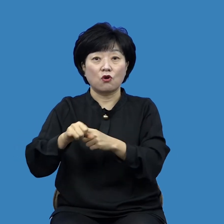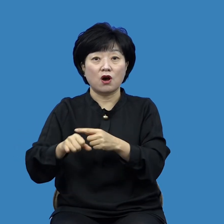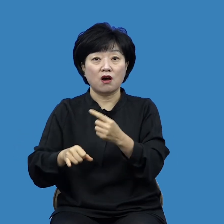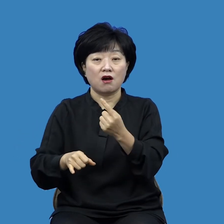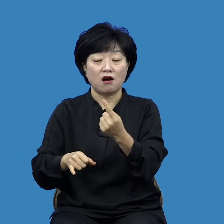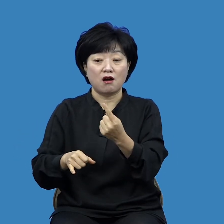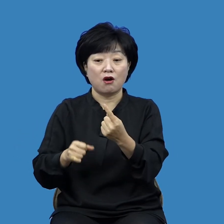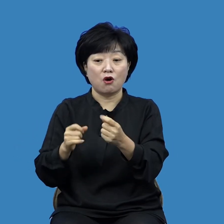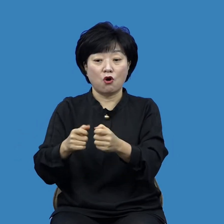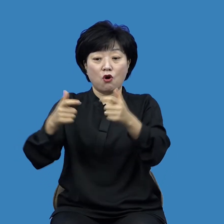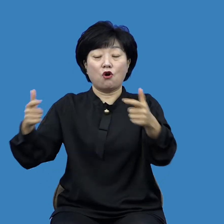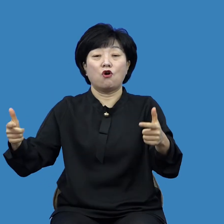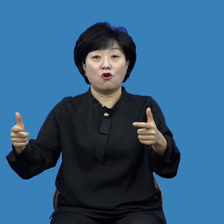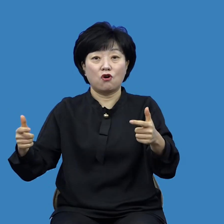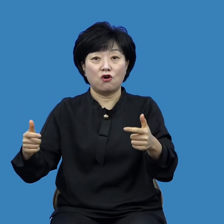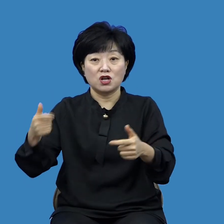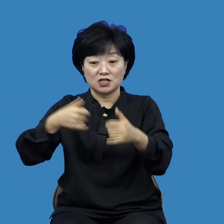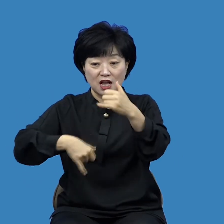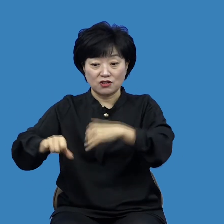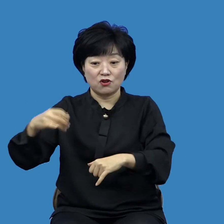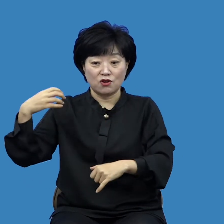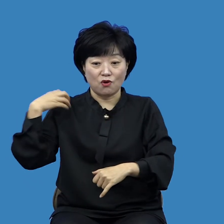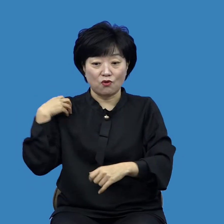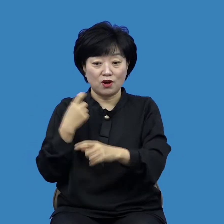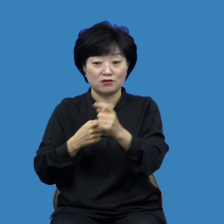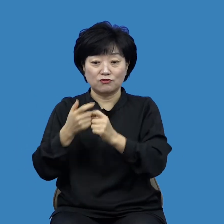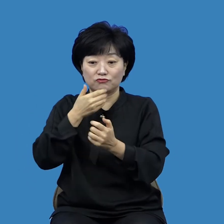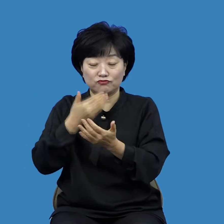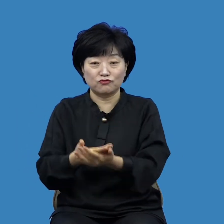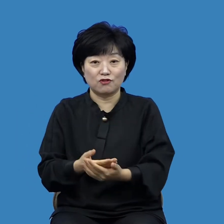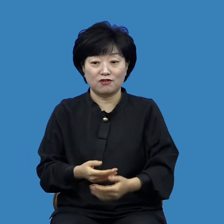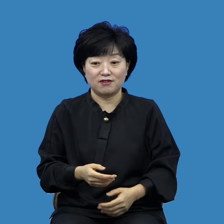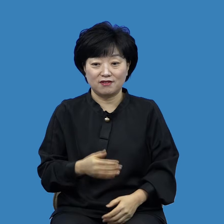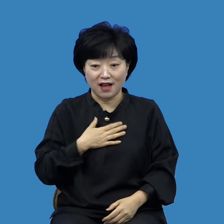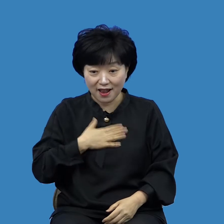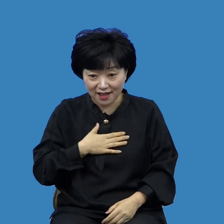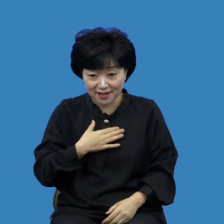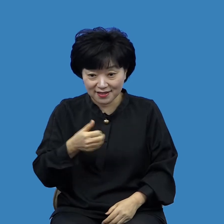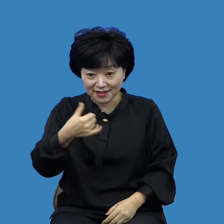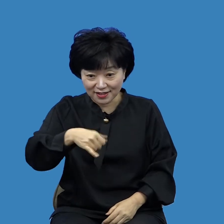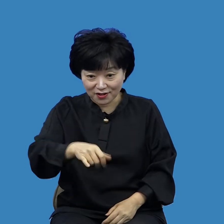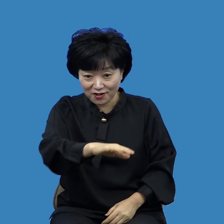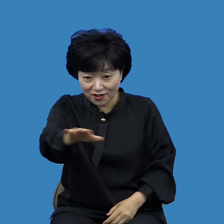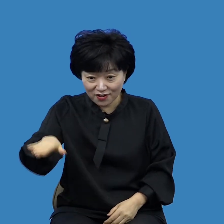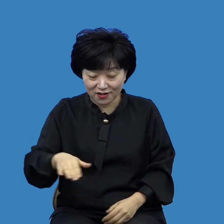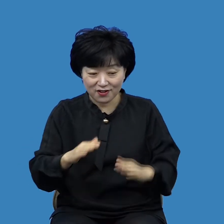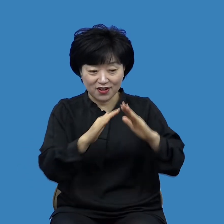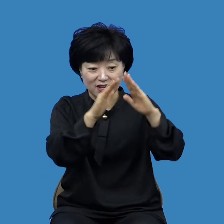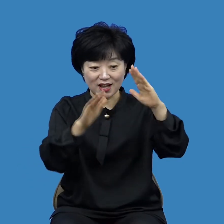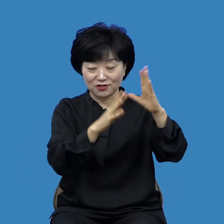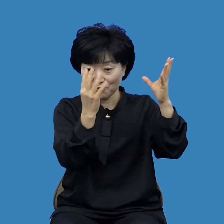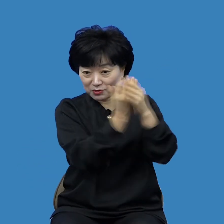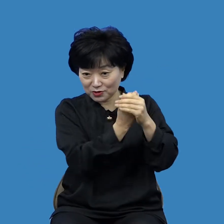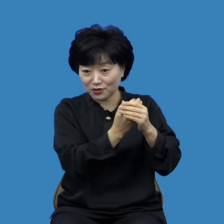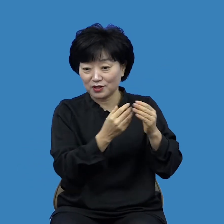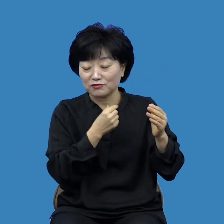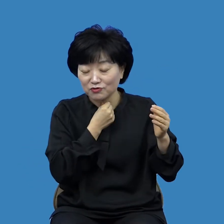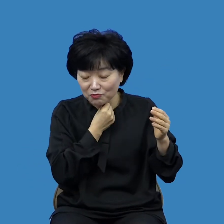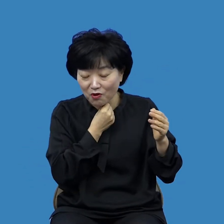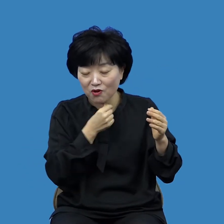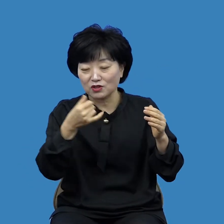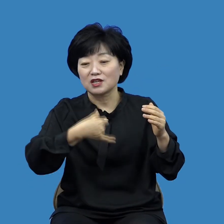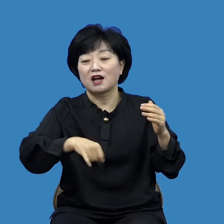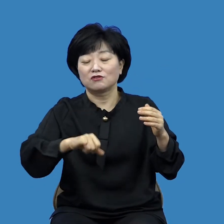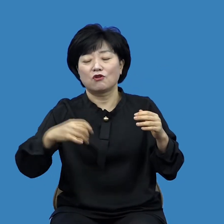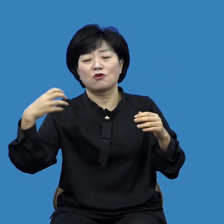거야. 알겠니? 너희들의 역할이 가정이 온전해지기 위해서는 3배나 중요하다는 거예요. 부모님은 한 줄